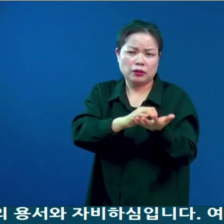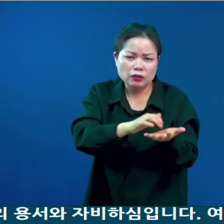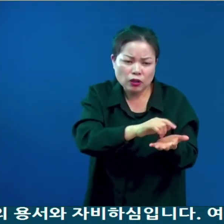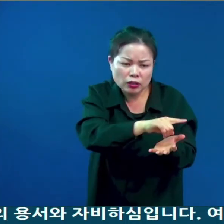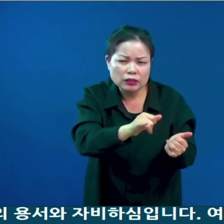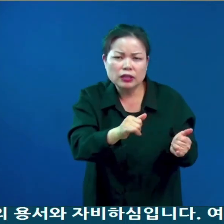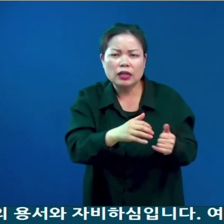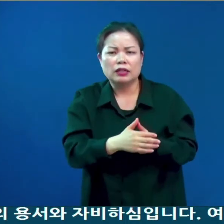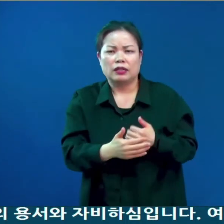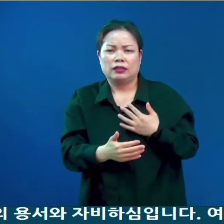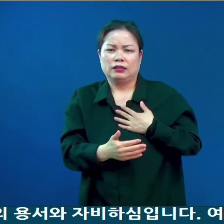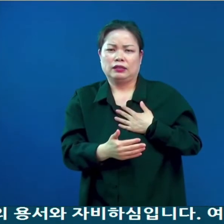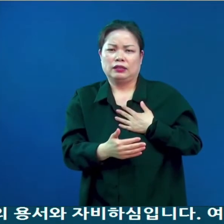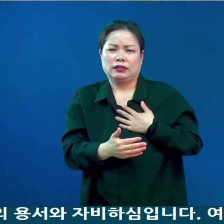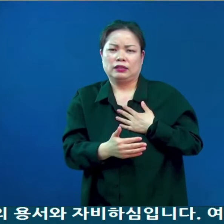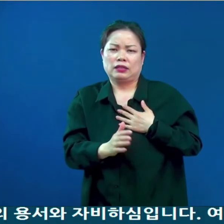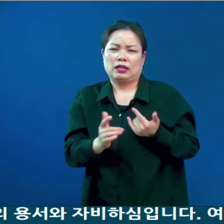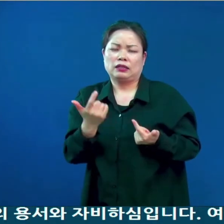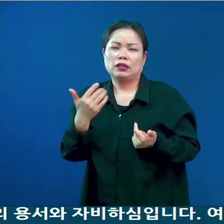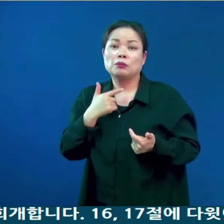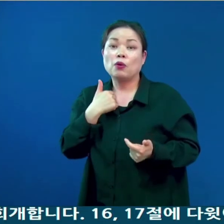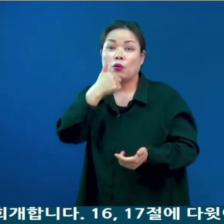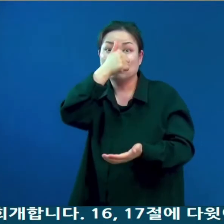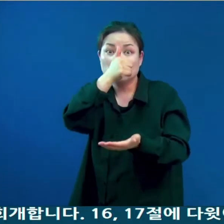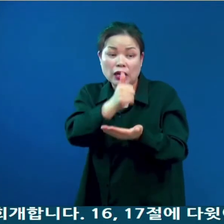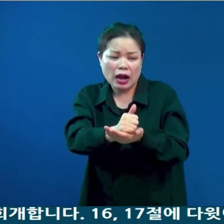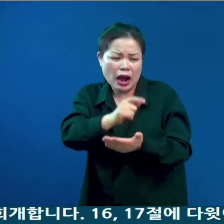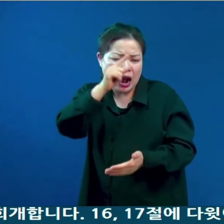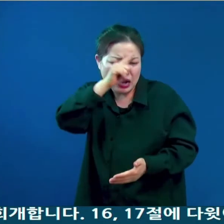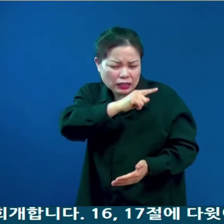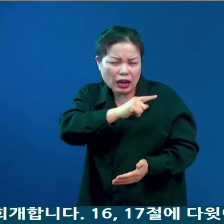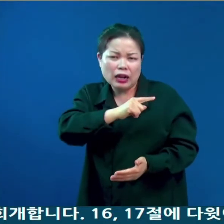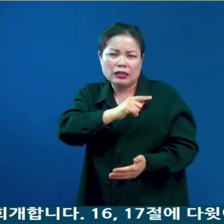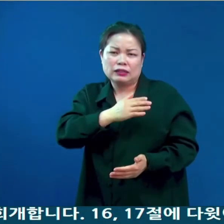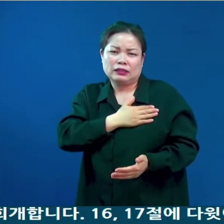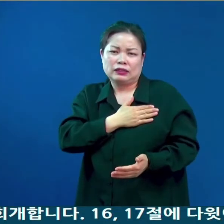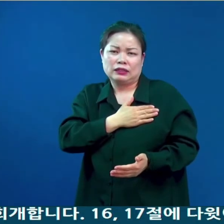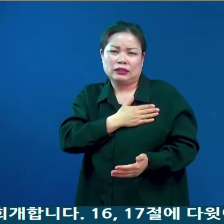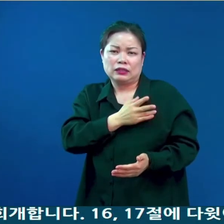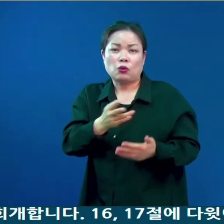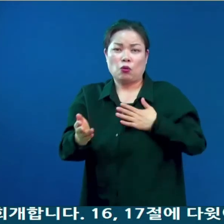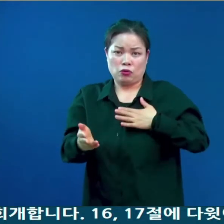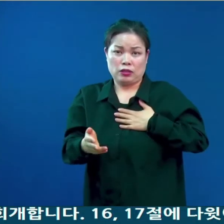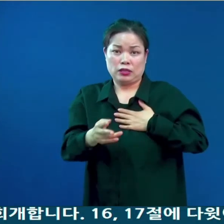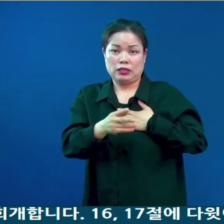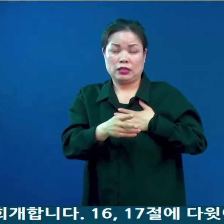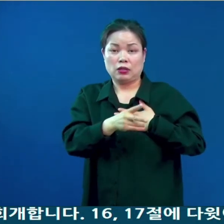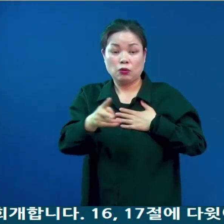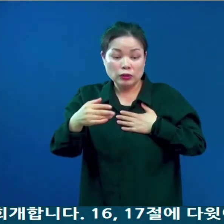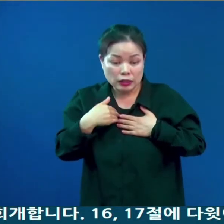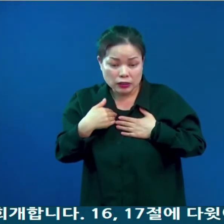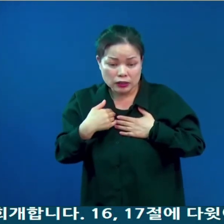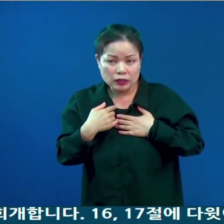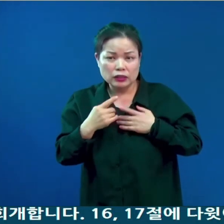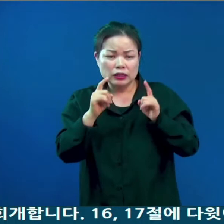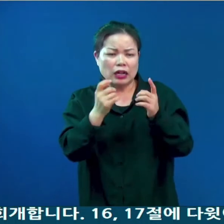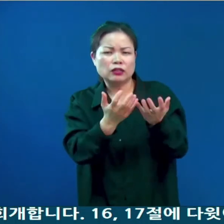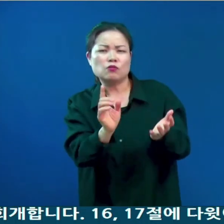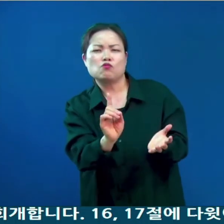한 자가 내가 아니니까 범죄하고 악을 행한 자는 곧 나니이다. 이 양떼는